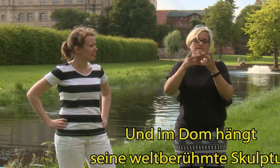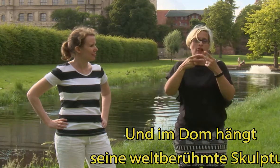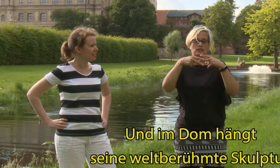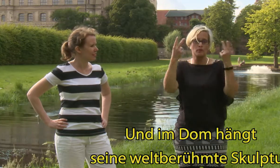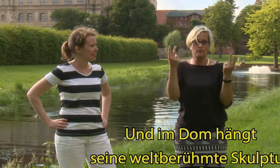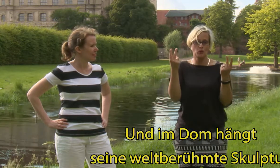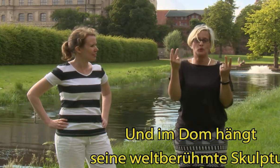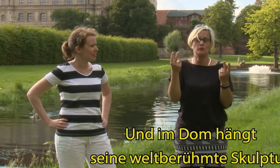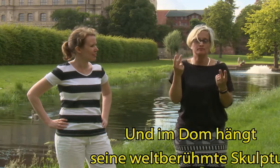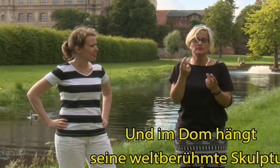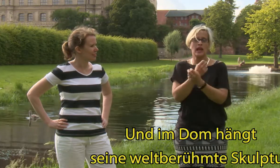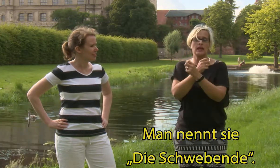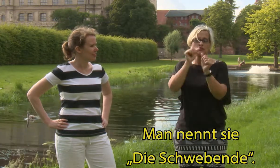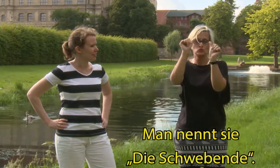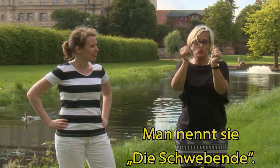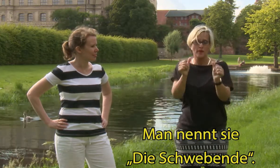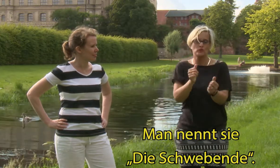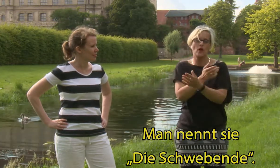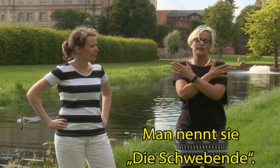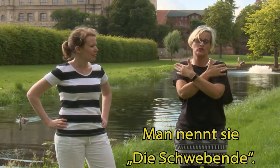weltberühmte Skulptur. Man nennt sie die Schwebende.